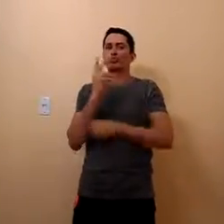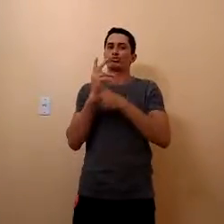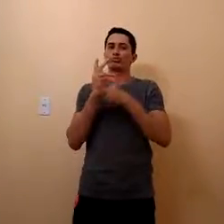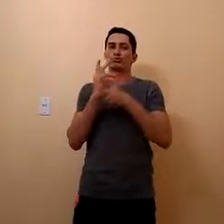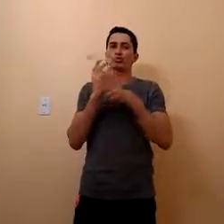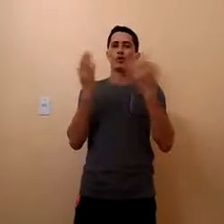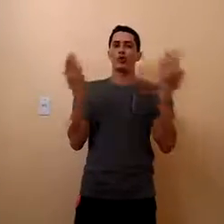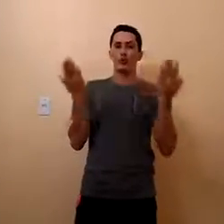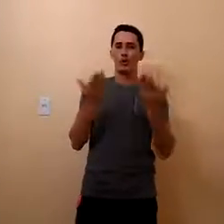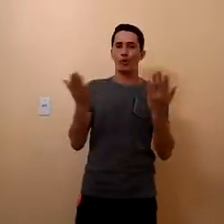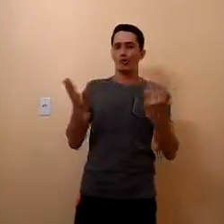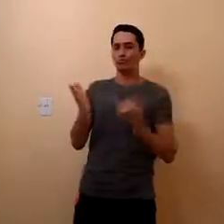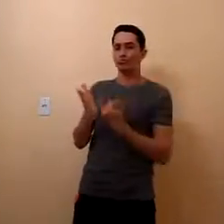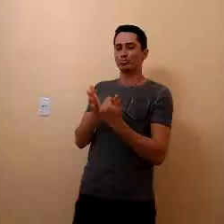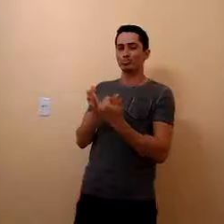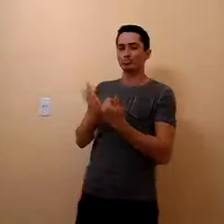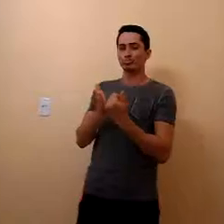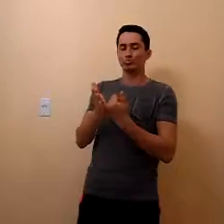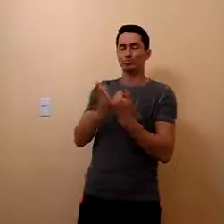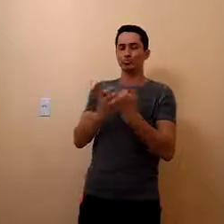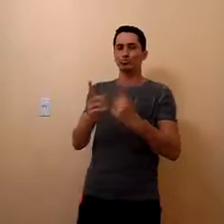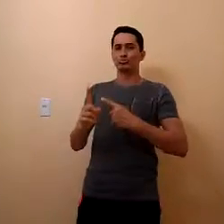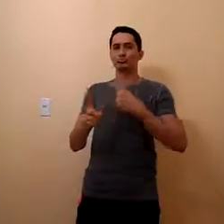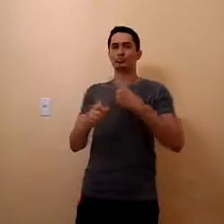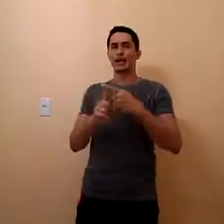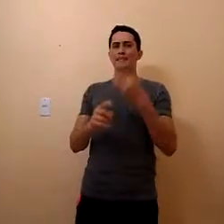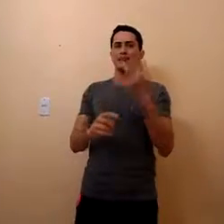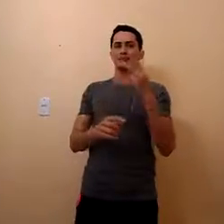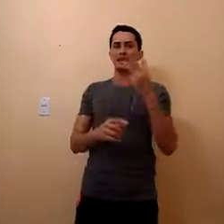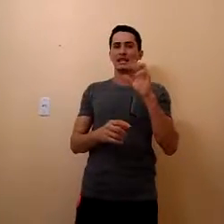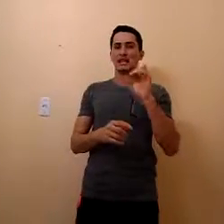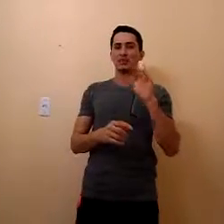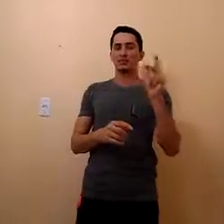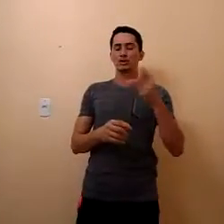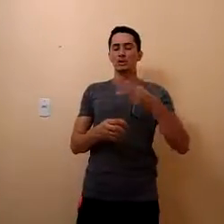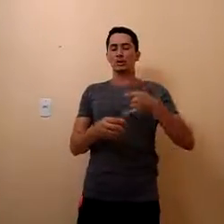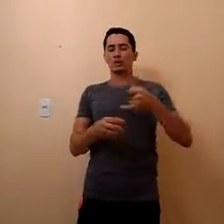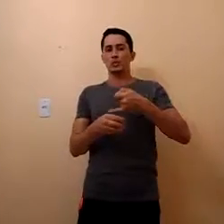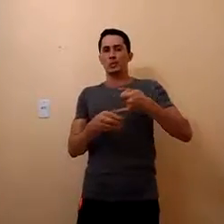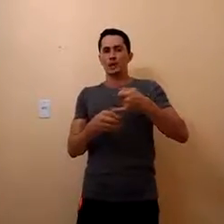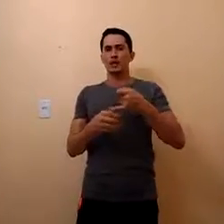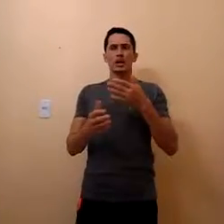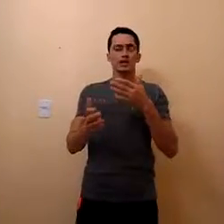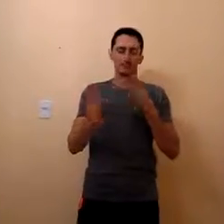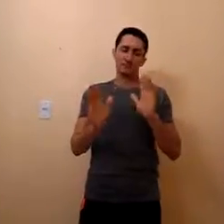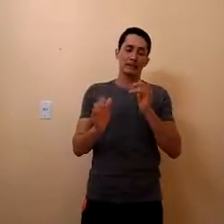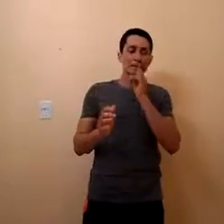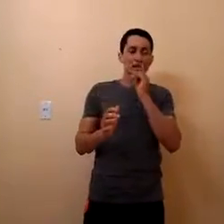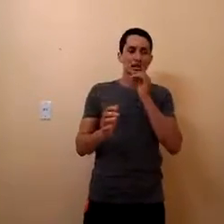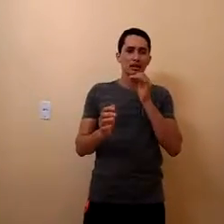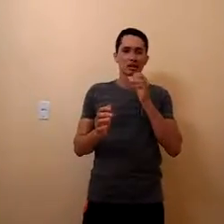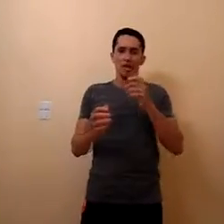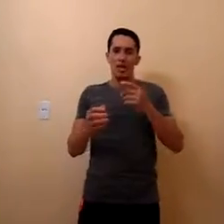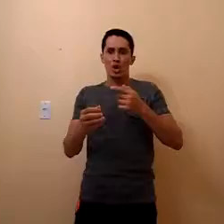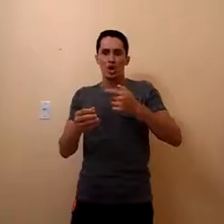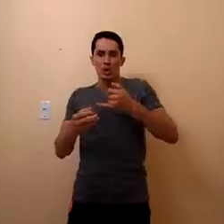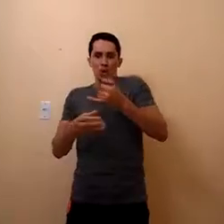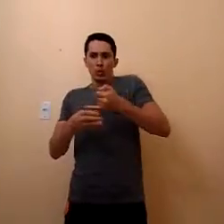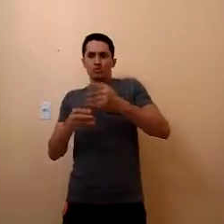são quase metade do preço da gasolina e 30% do diesel. Qualquer país do mundo, quando o preço do petróleo sobe muito, o que ele faz? Ele